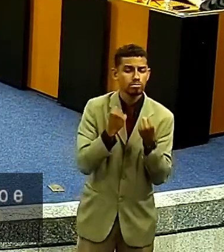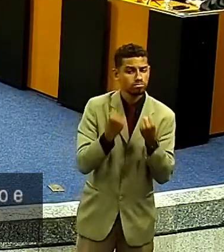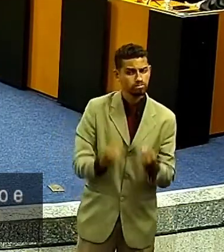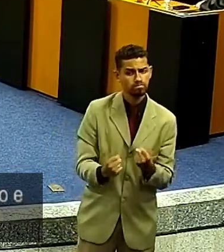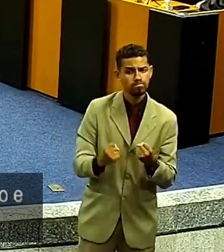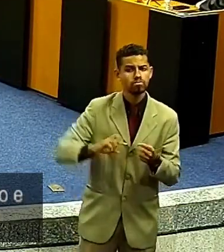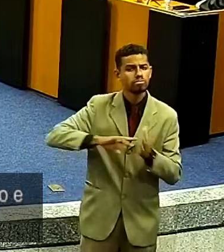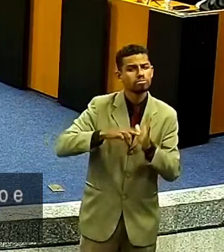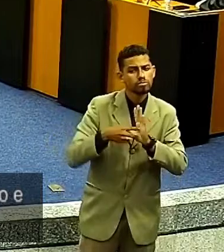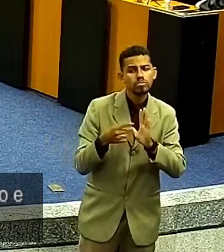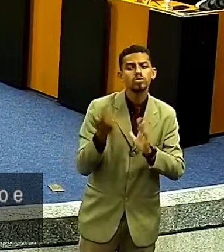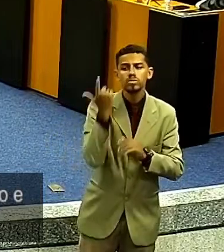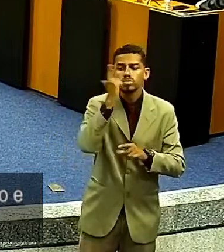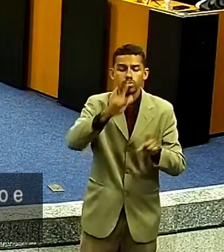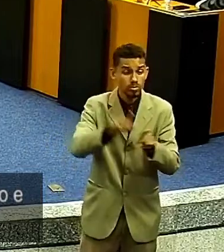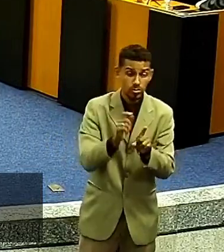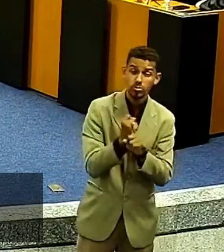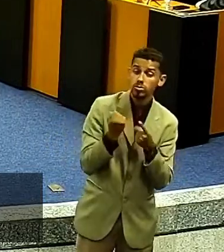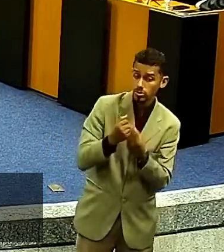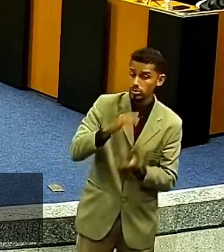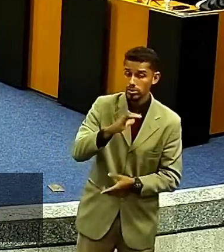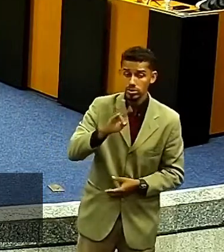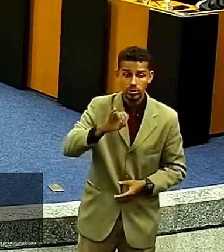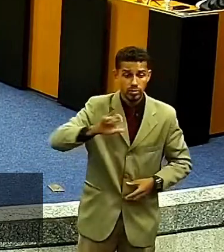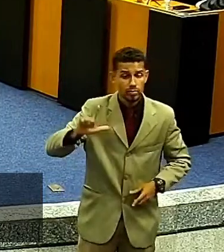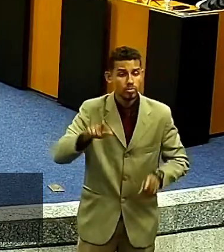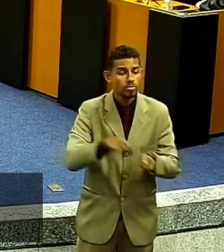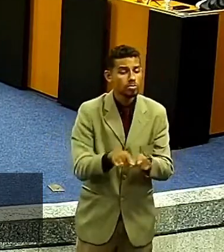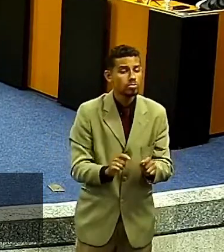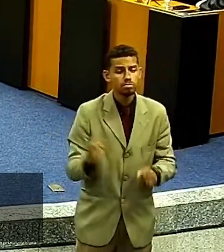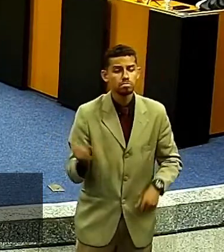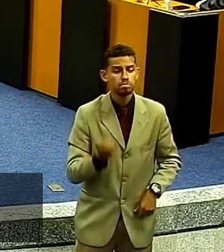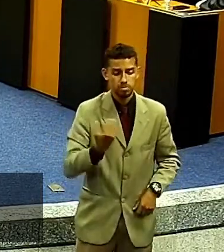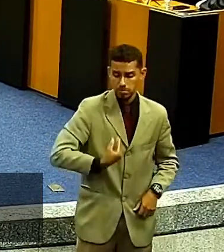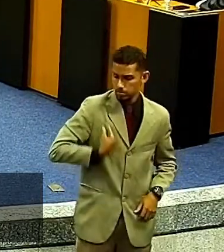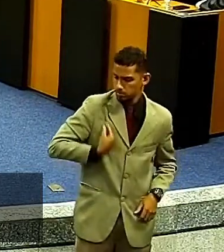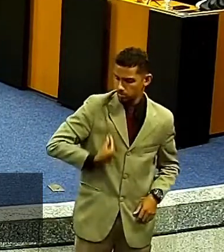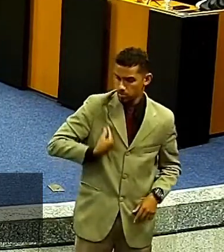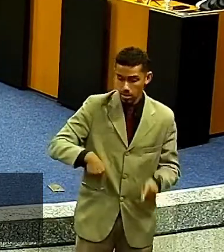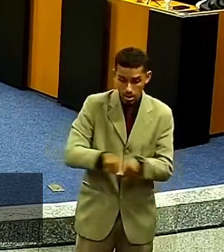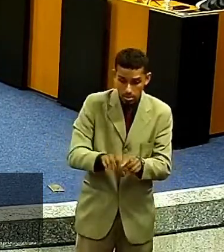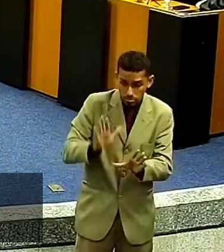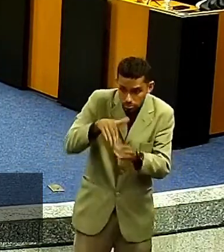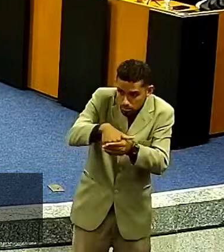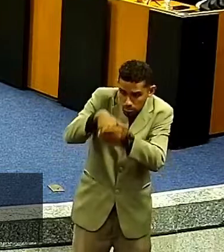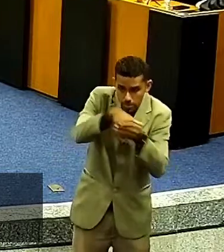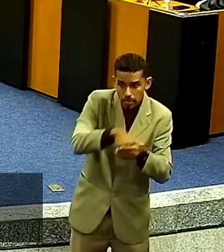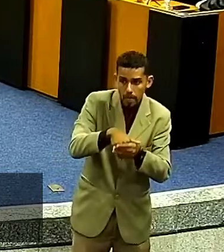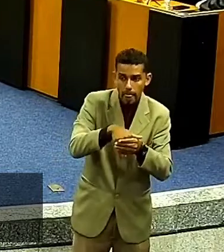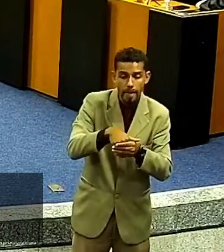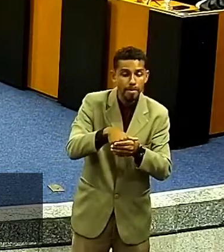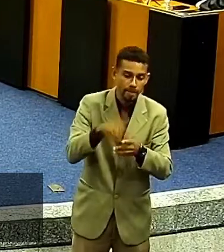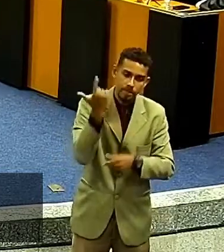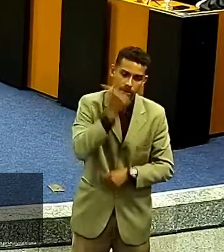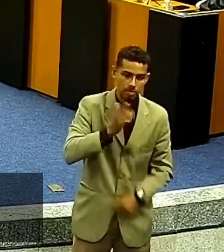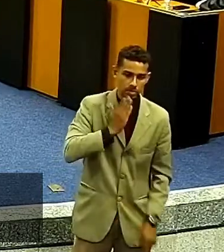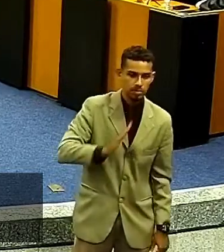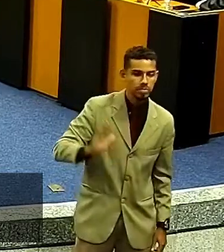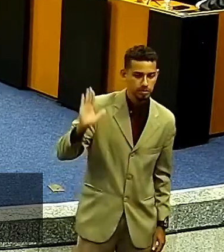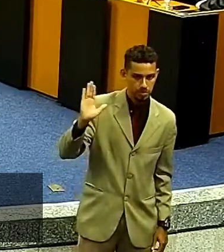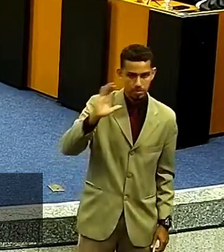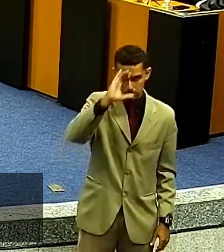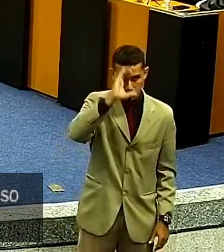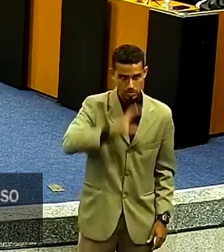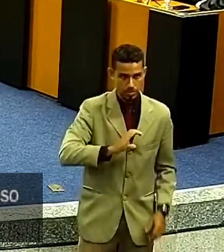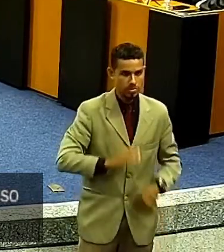simbólico de vocalizar a sociedade civil e estimular os os eleitores a se fazerem presente nas eleições para exercer sua